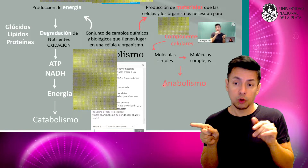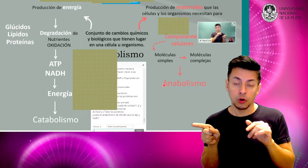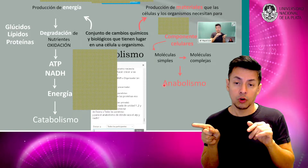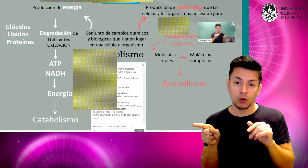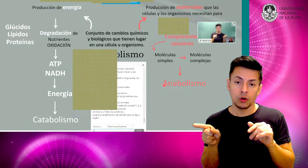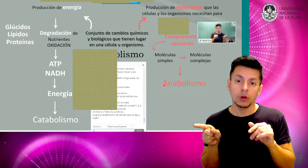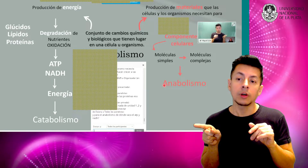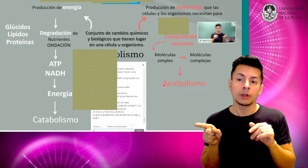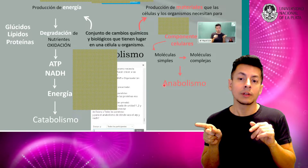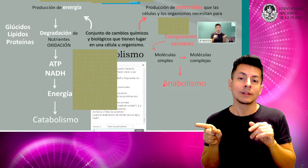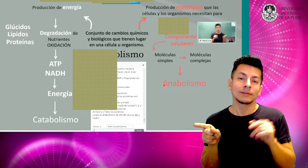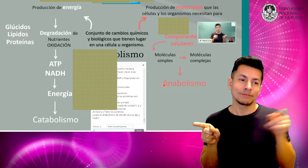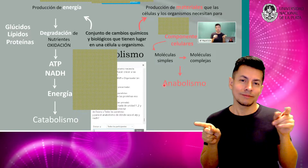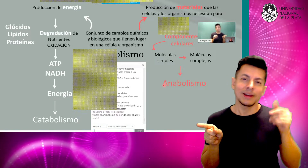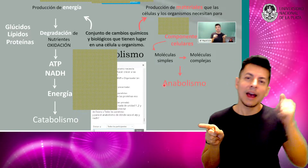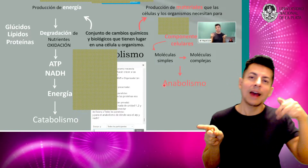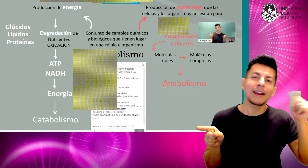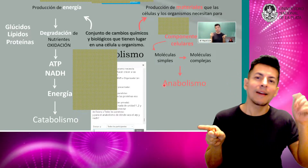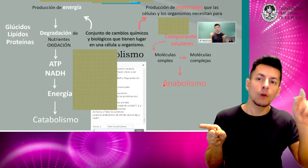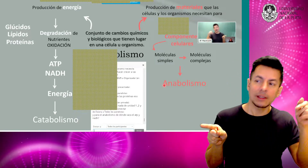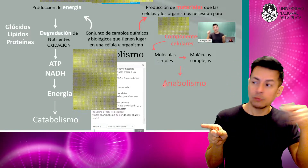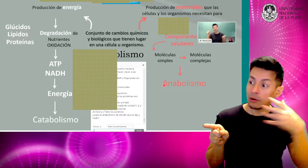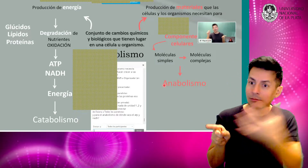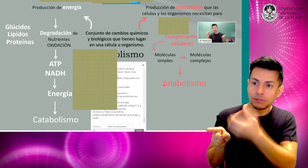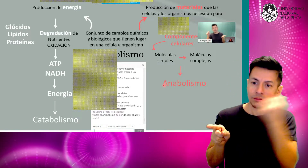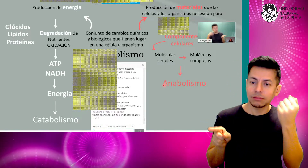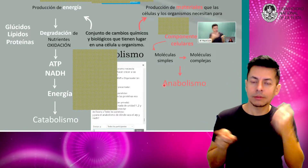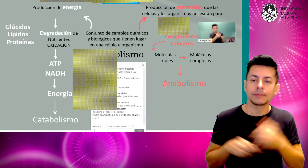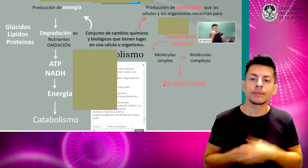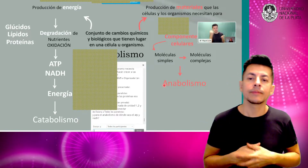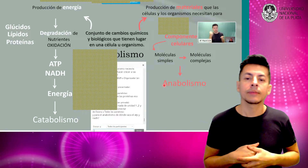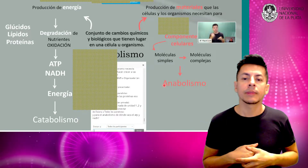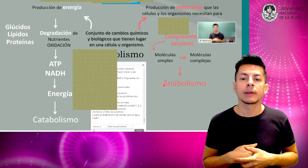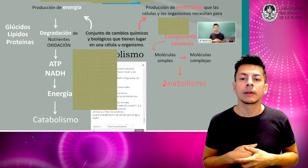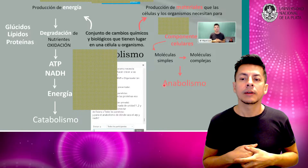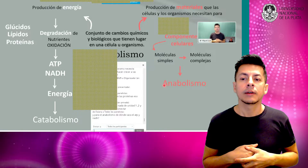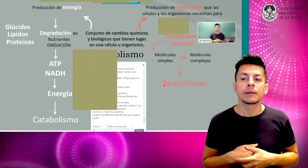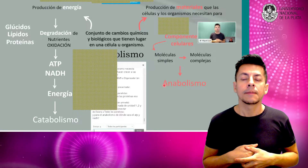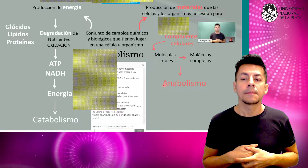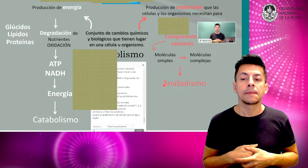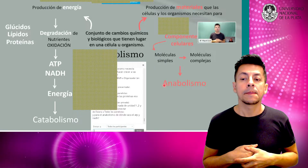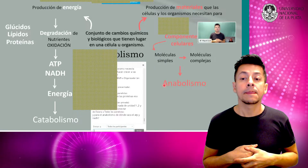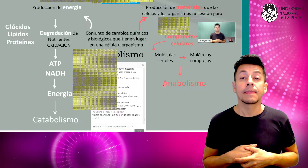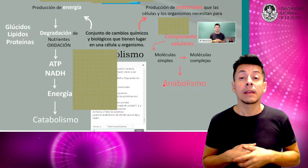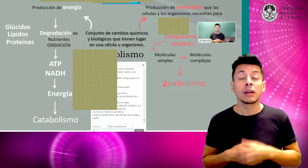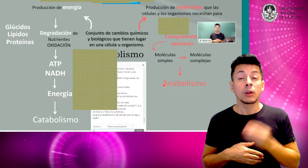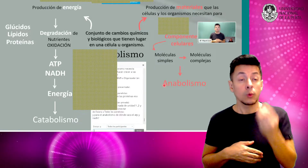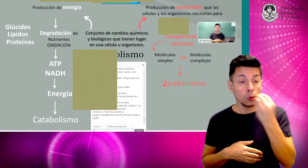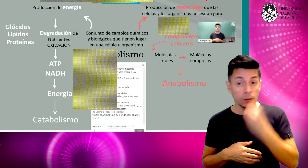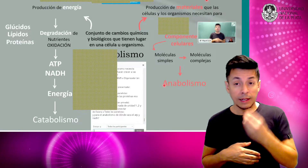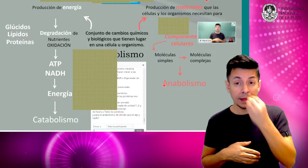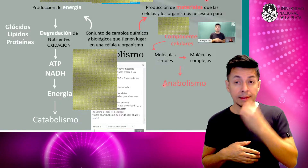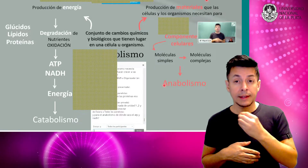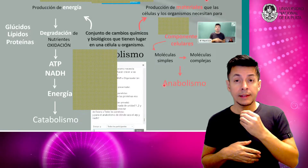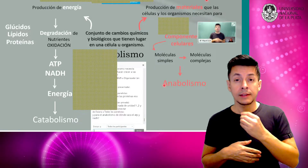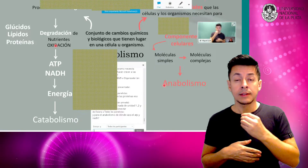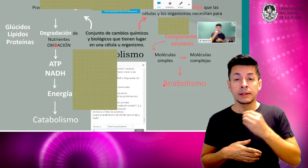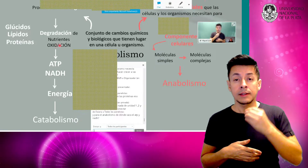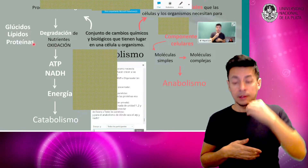sí. La energía y los electrones que obtenemos de degradar nutrientes, ¿sí? De